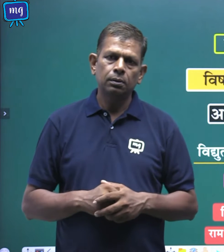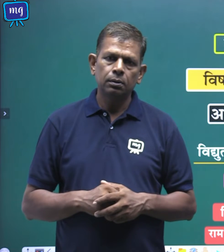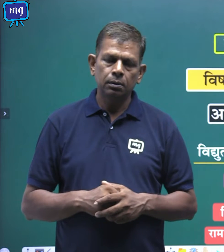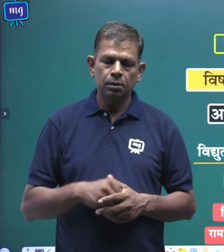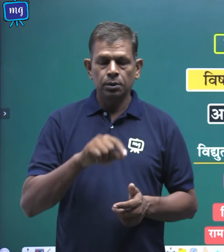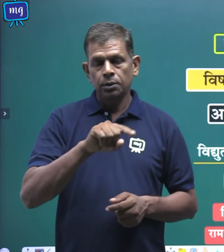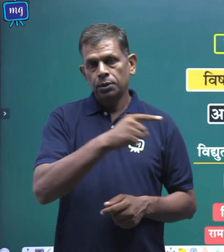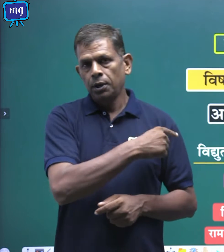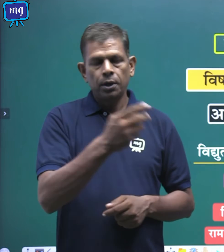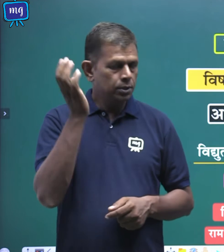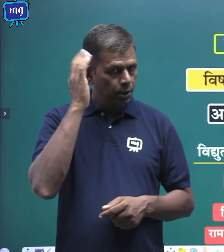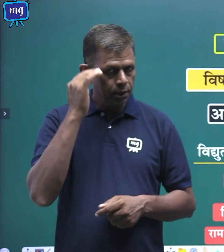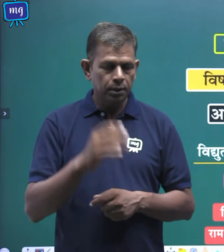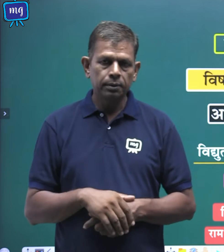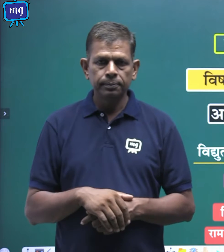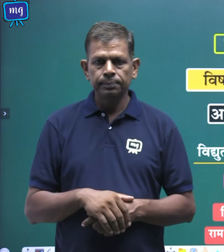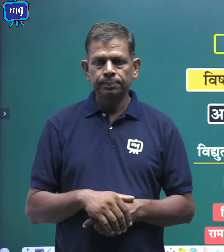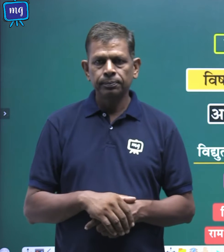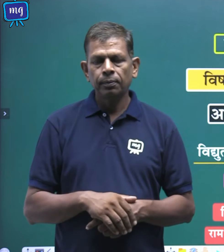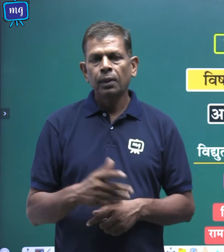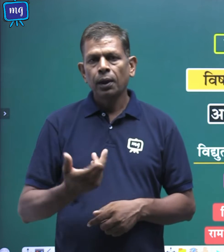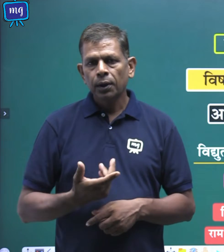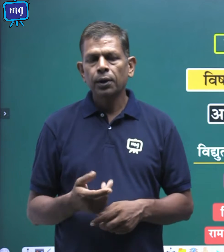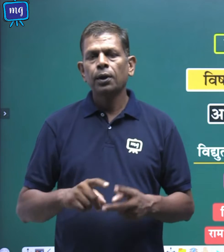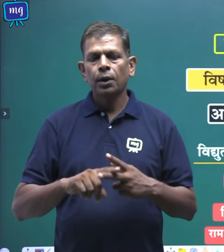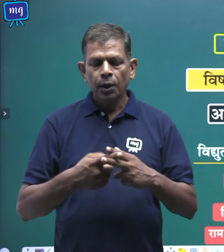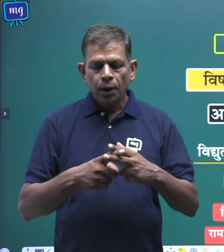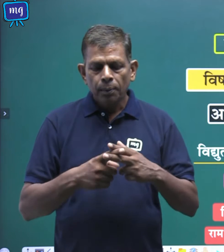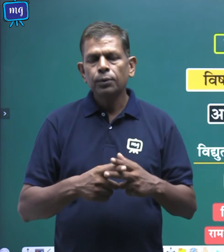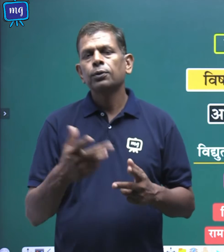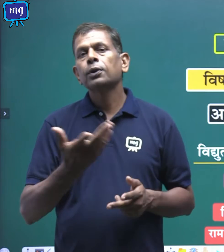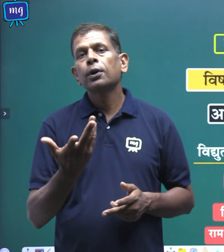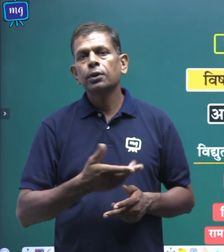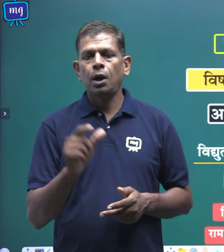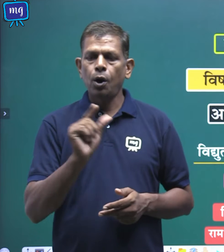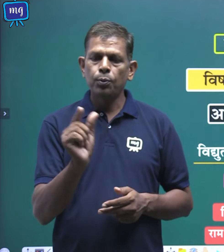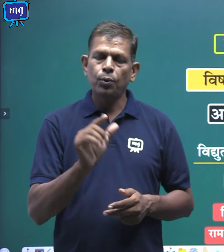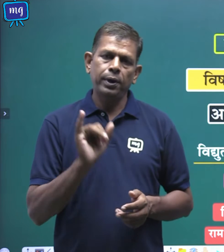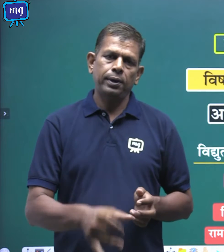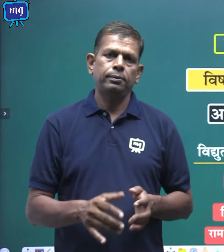ये जानेंगे कि विद्युत के क्या उपयोग हैं